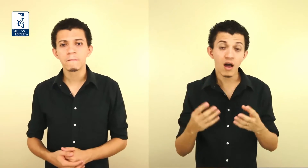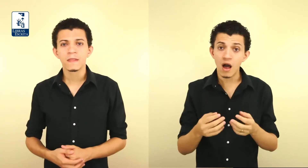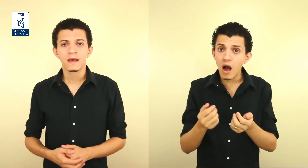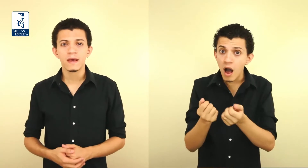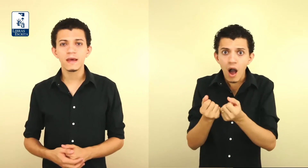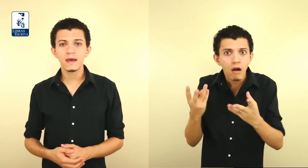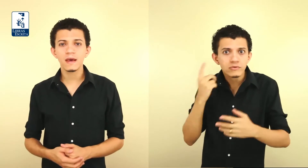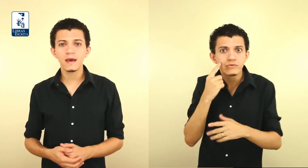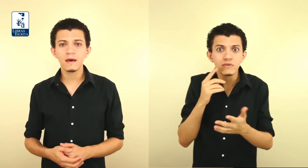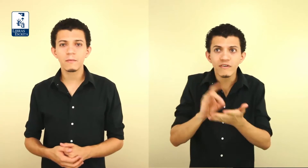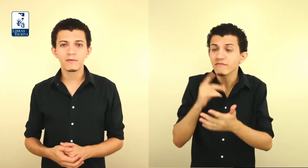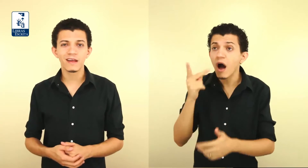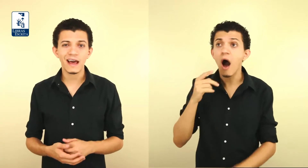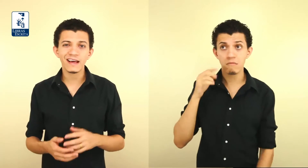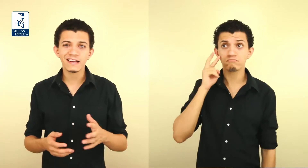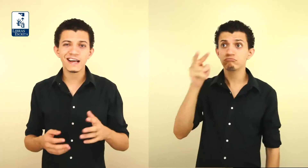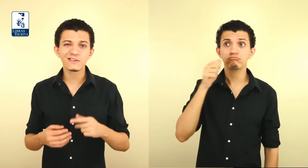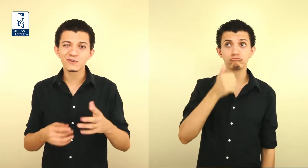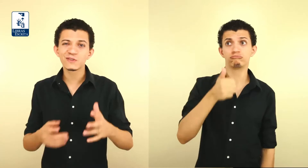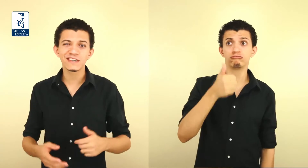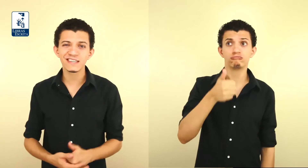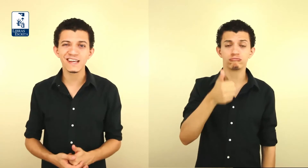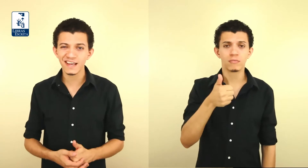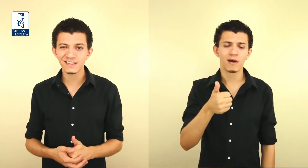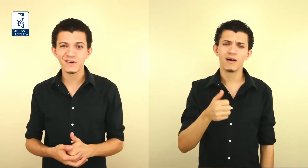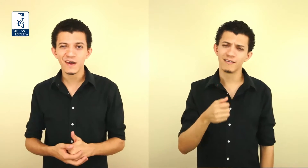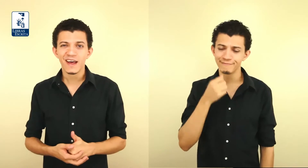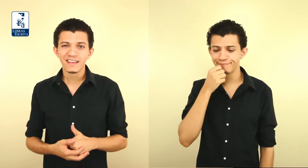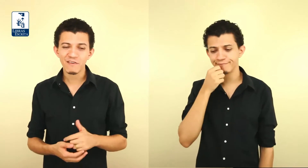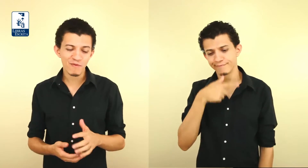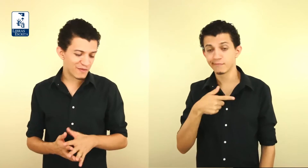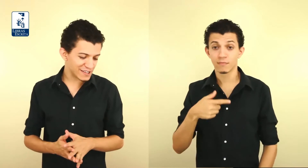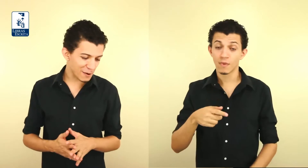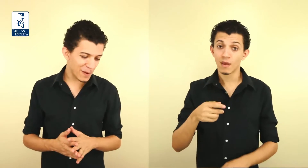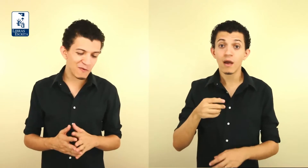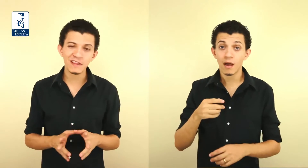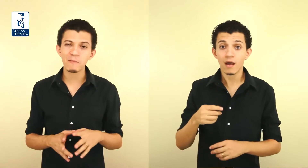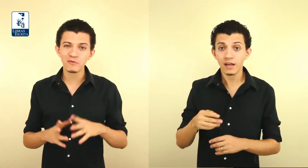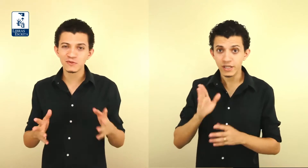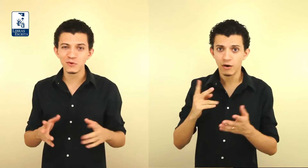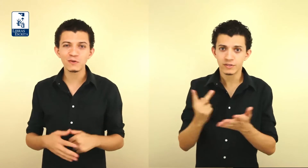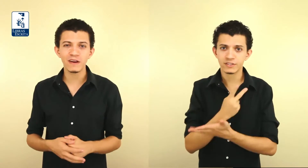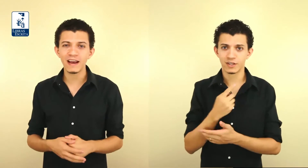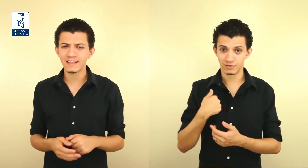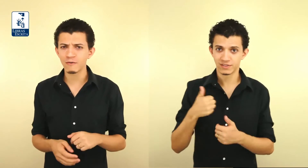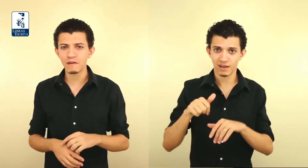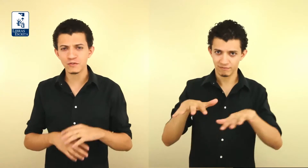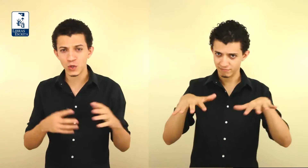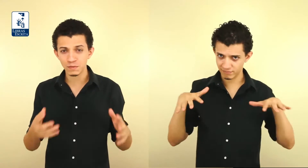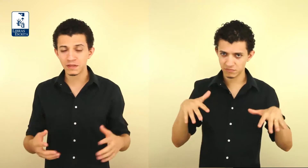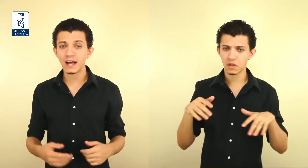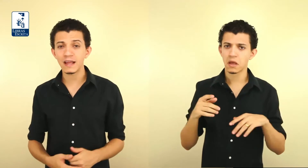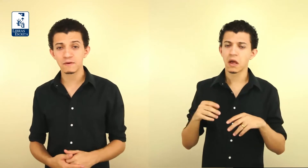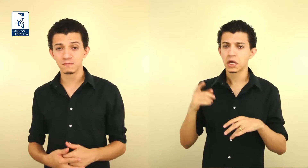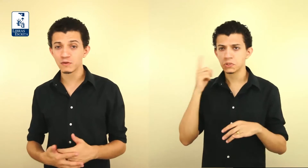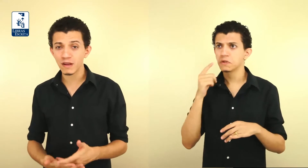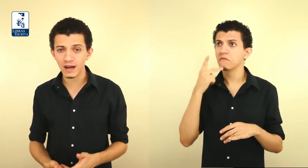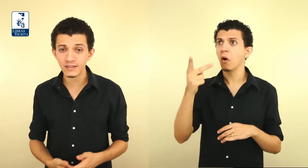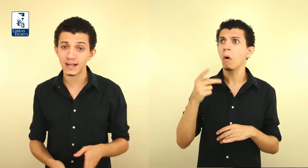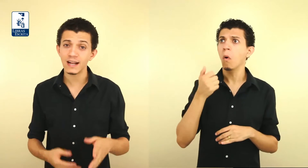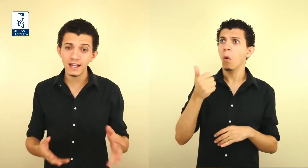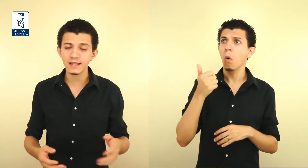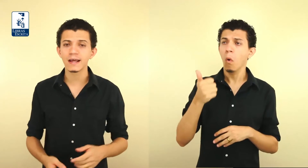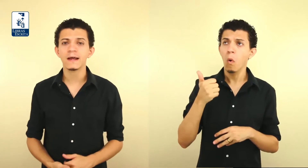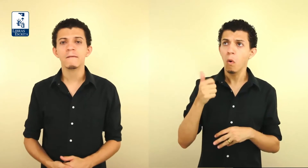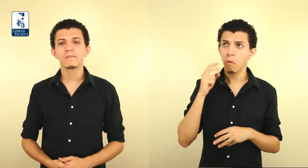melhor. E é engraçado que os surdos que dizem isso, teve uma vez que eu perguntei para um surdo, né, ele tem um nível de conhecimento da Libras muito